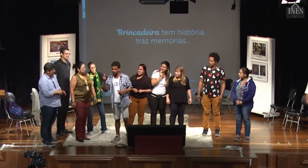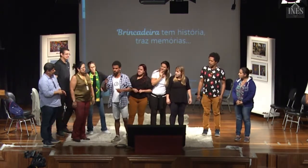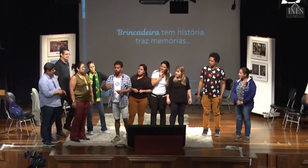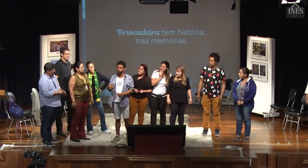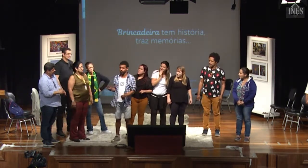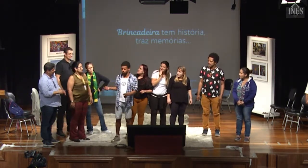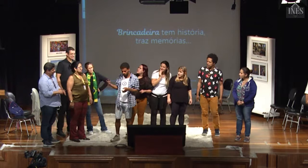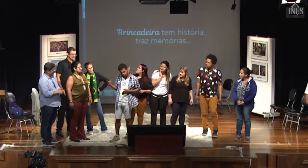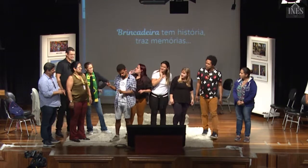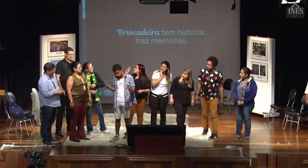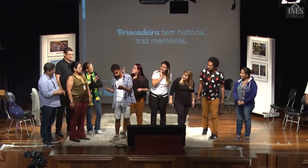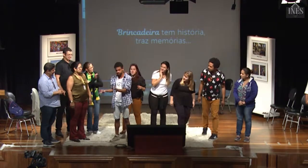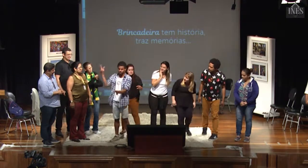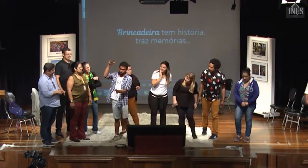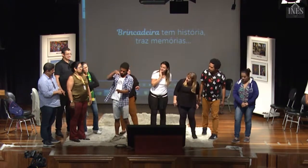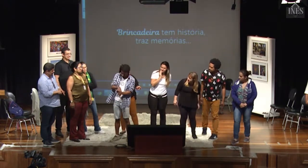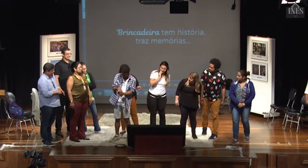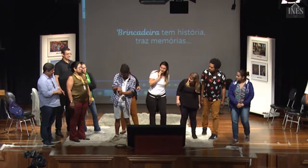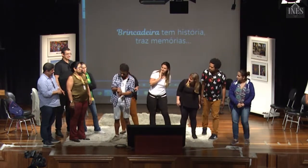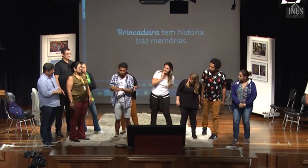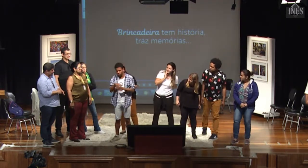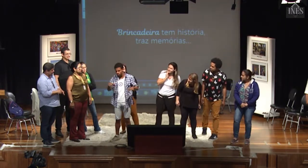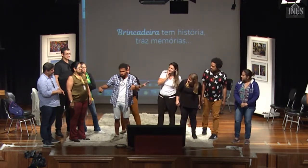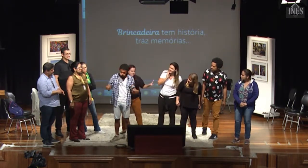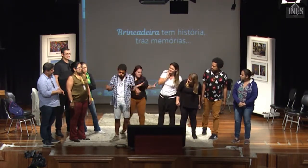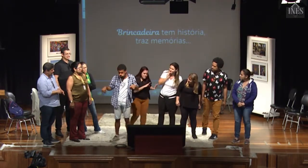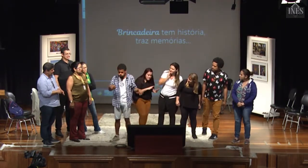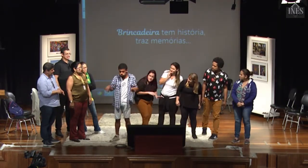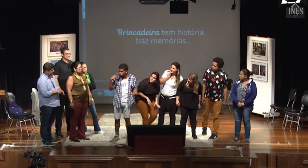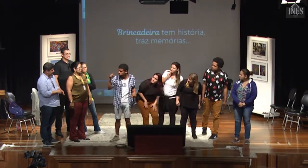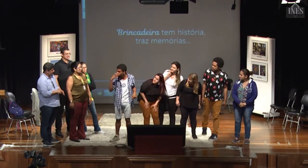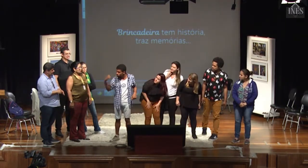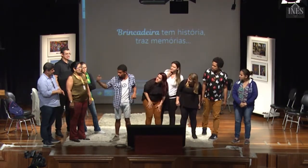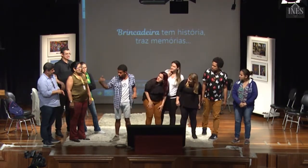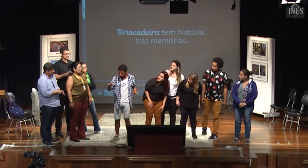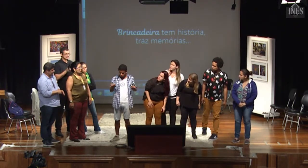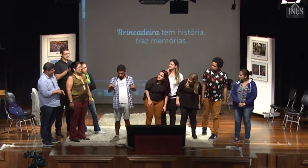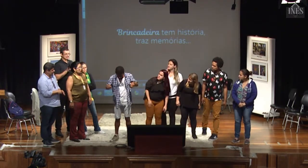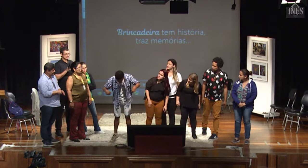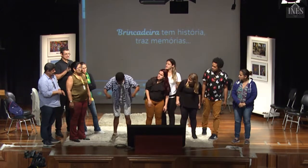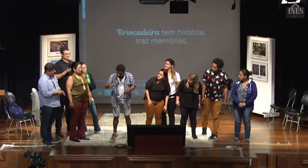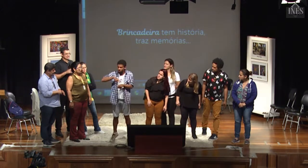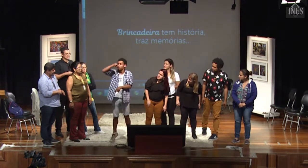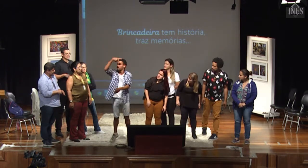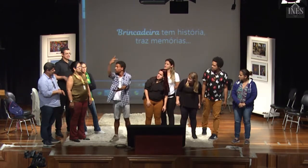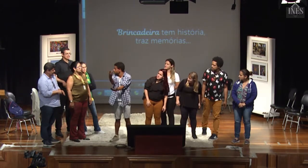Ó, ela falou que tinha uma pessoa em cima da moto, estava andando de moto, o cachorro veio,